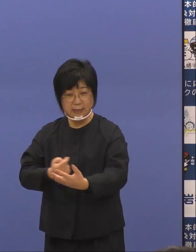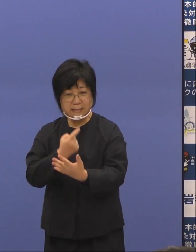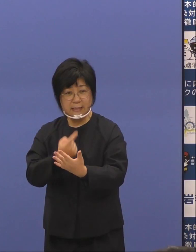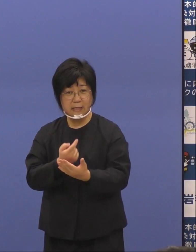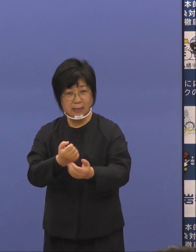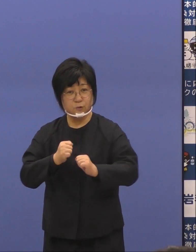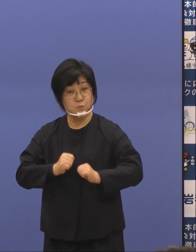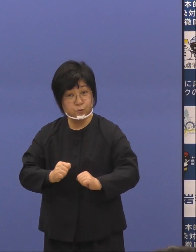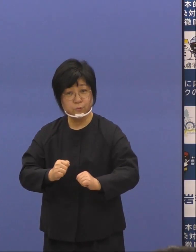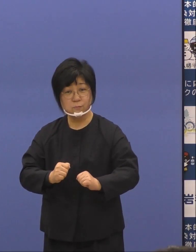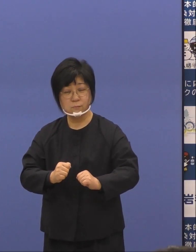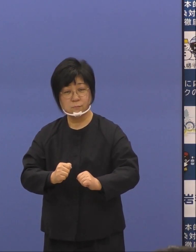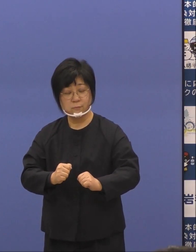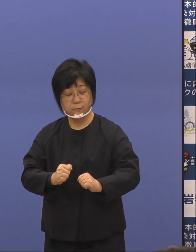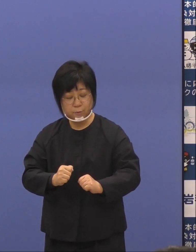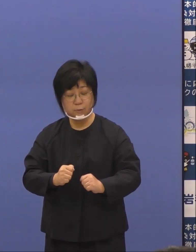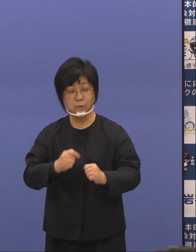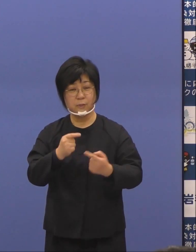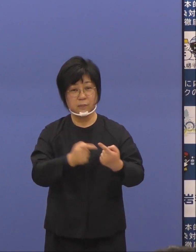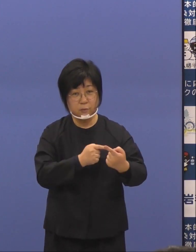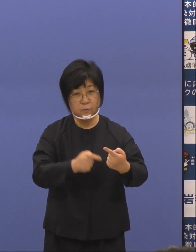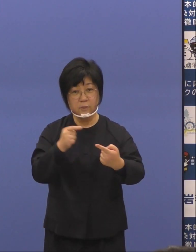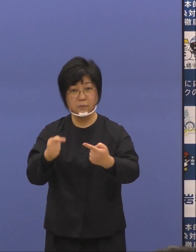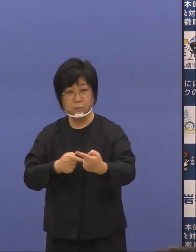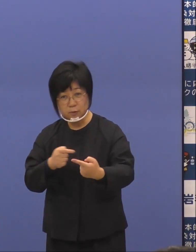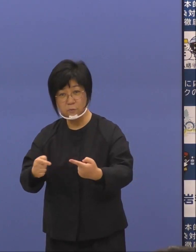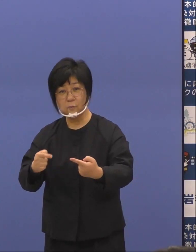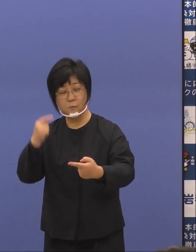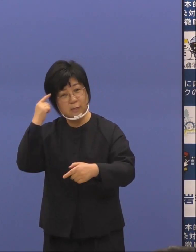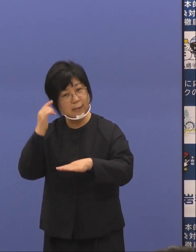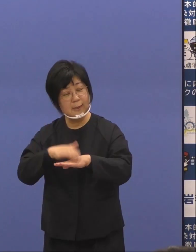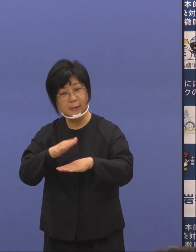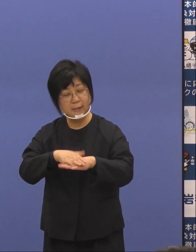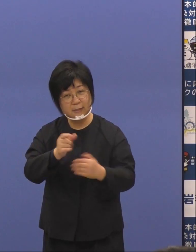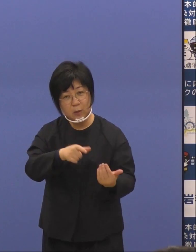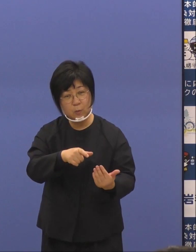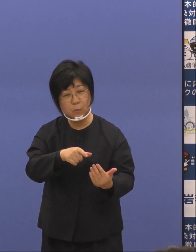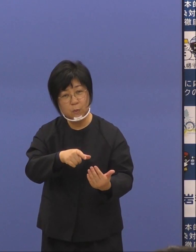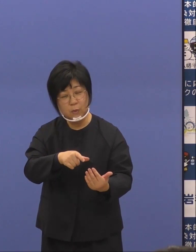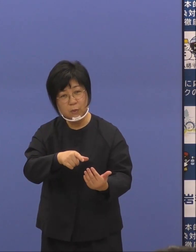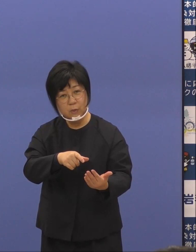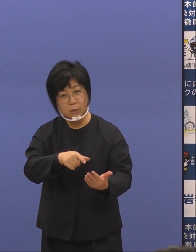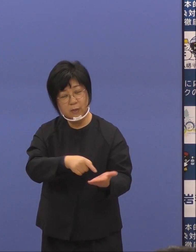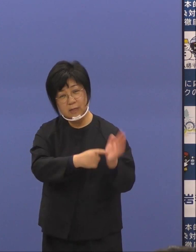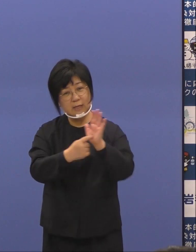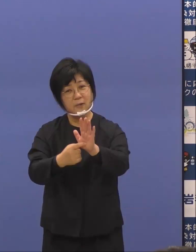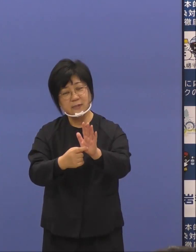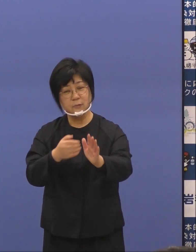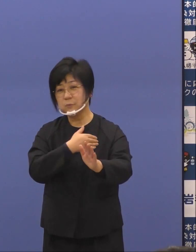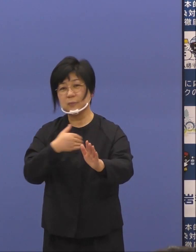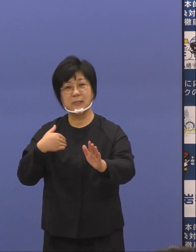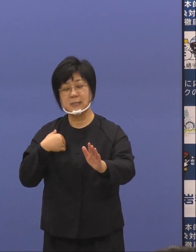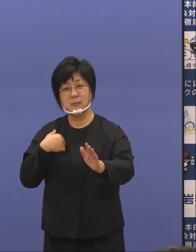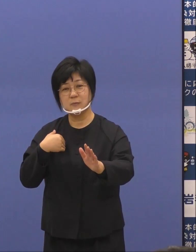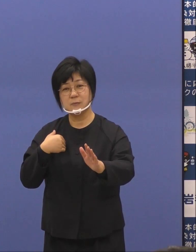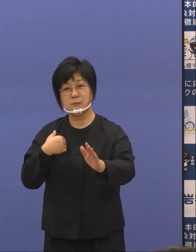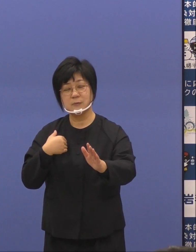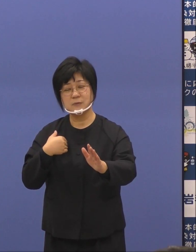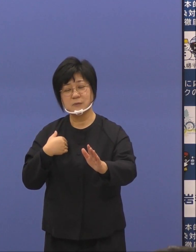う一人一人の主体性を引き出すような選挙、その前は